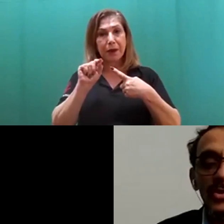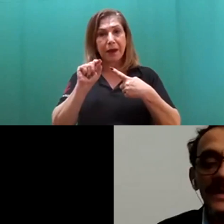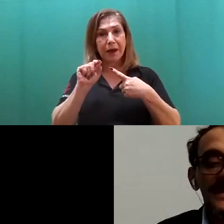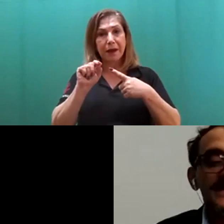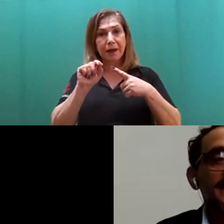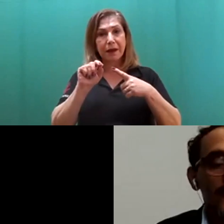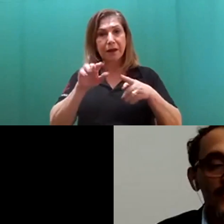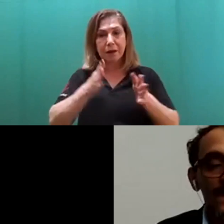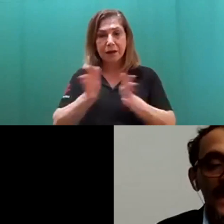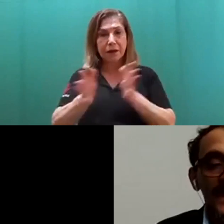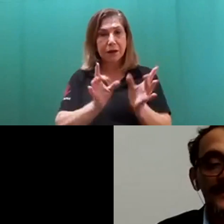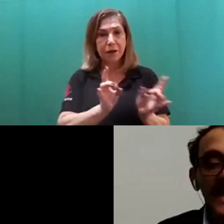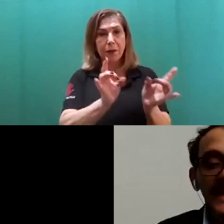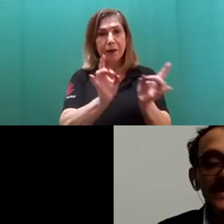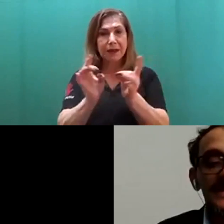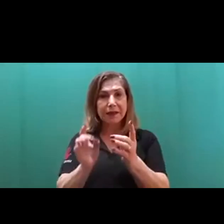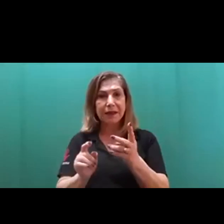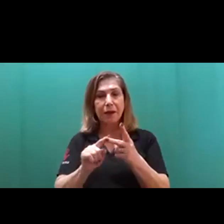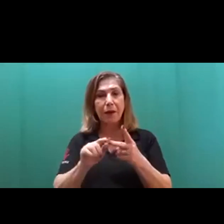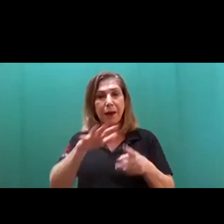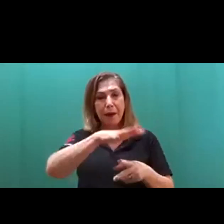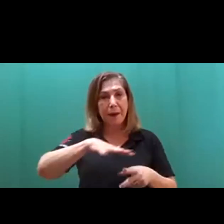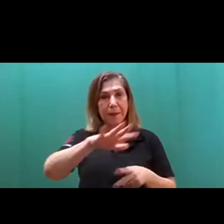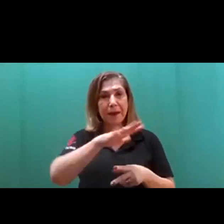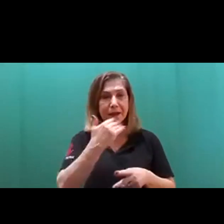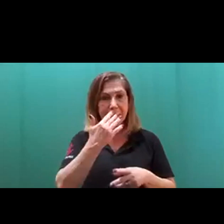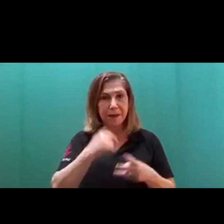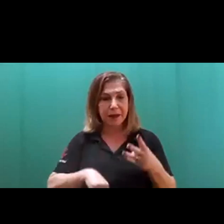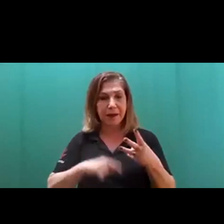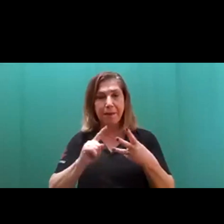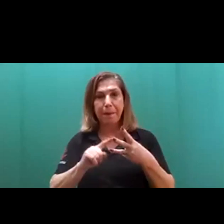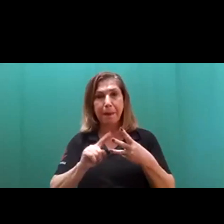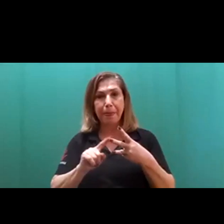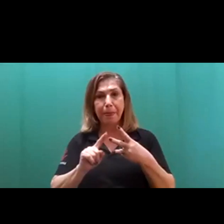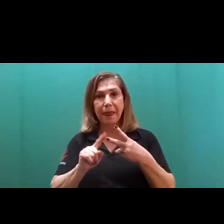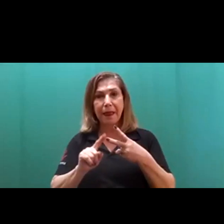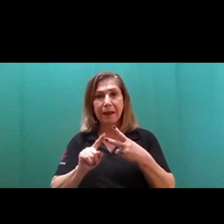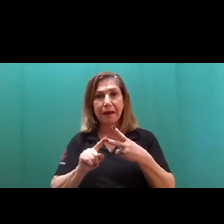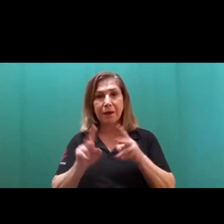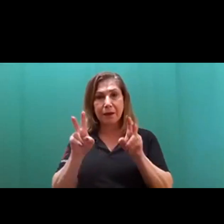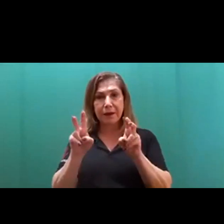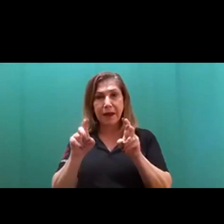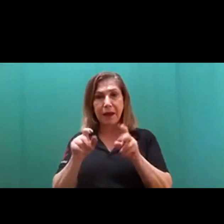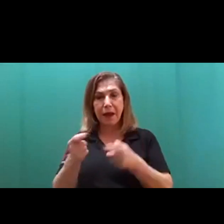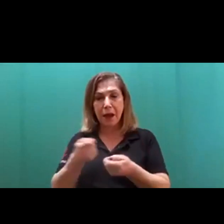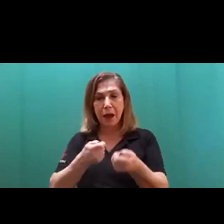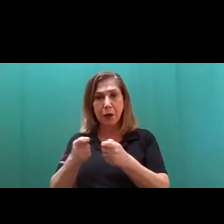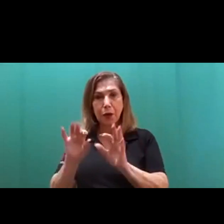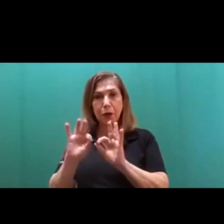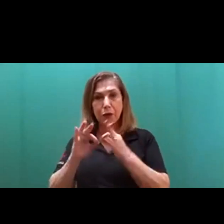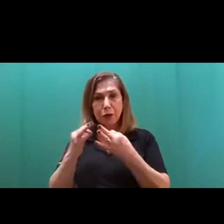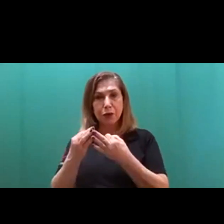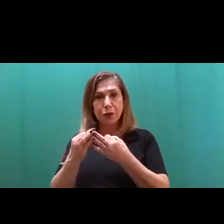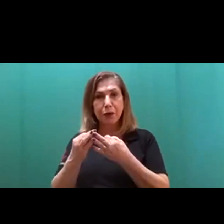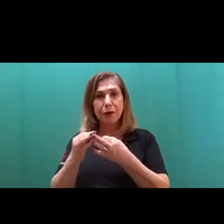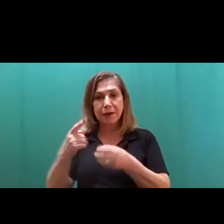de comercialização e ambientes alimentares. A segunda sessão temática, agroecologia, agricultura